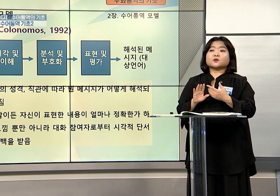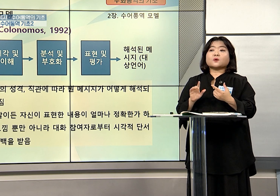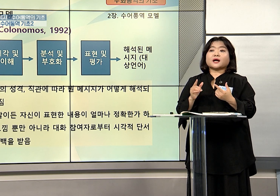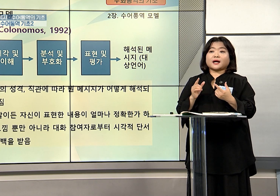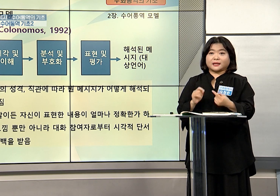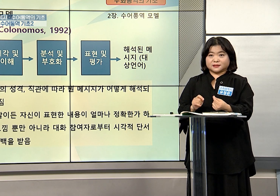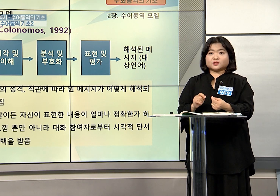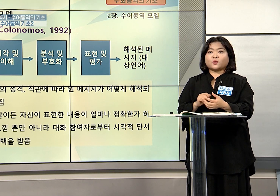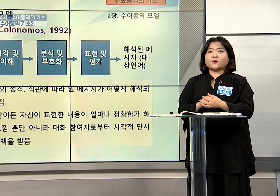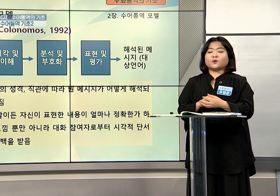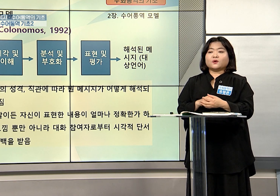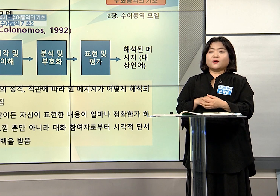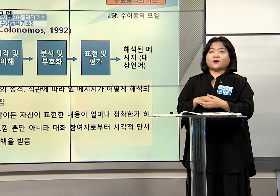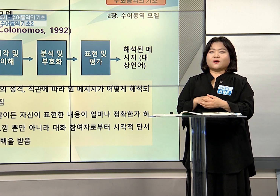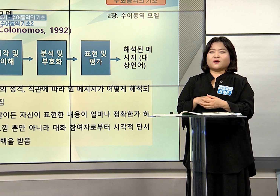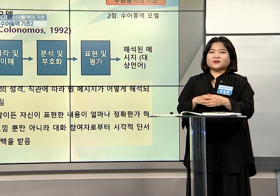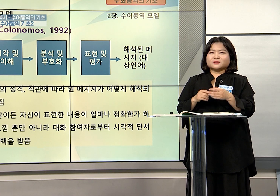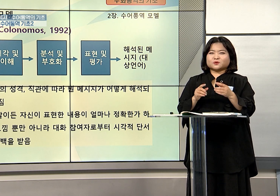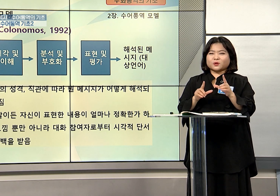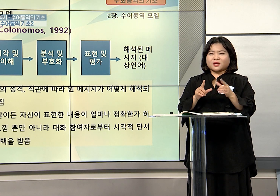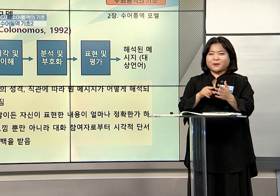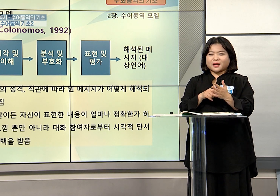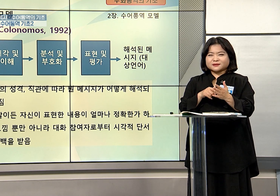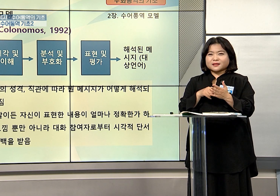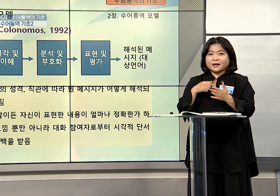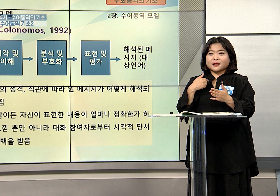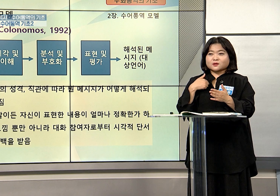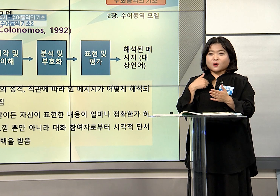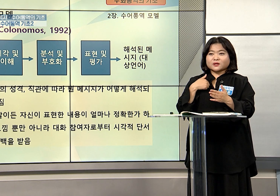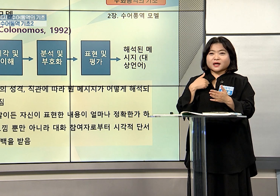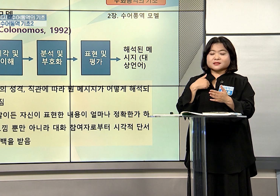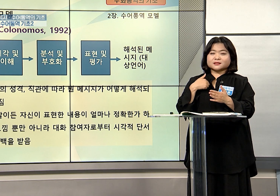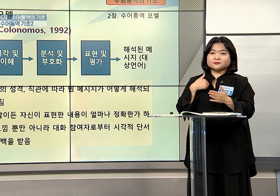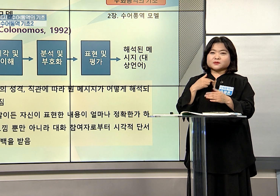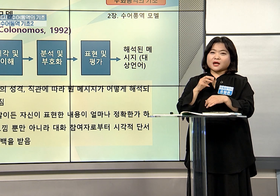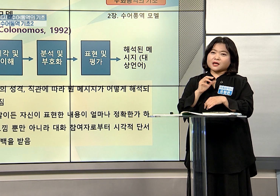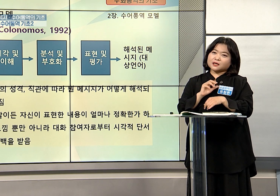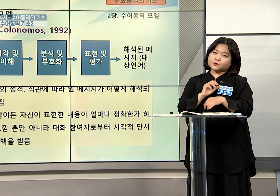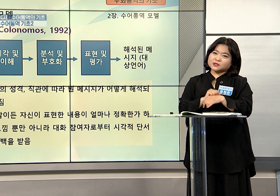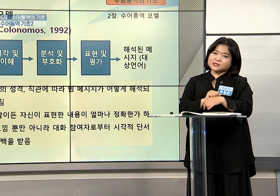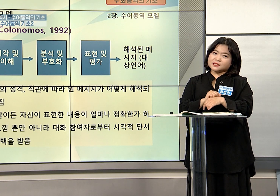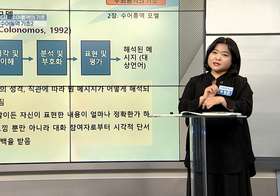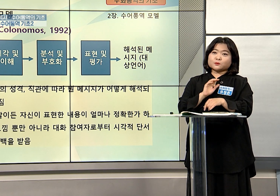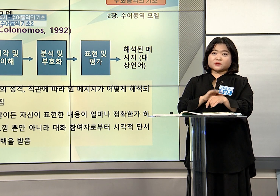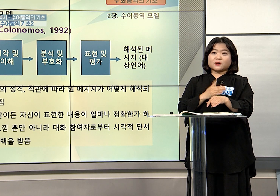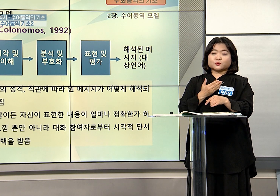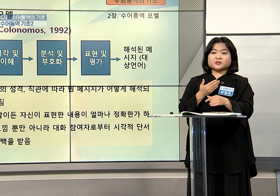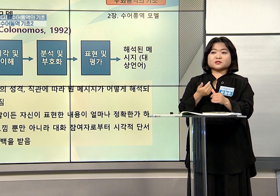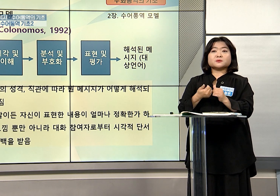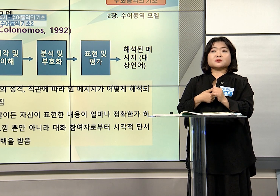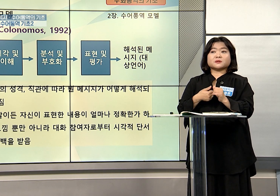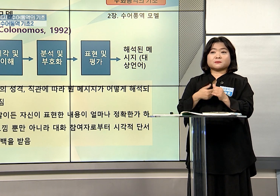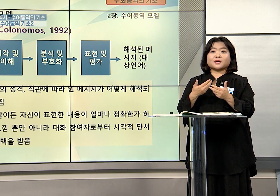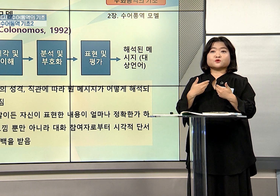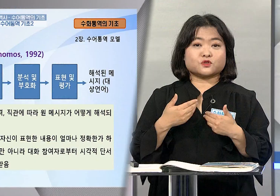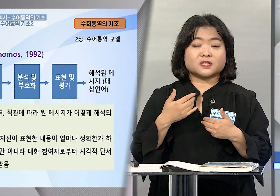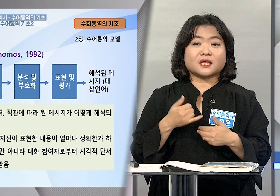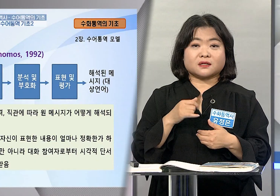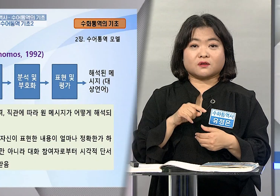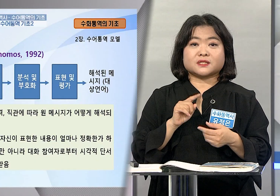것과 같죠. 농인의 반응에 따라서 내가 지금 잘하고 있는지 잘못하고 있는지 피드백을 받을 수 있다는 것